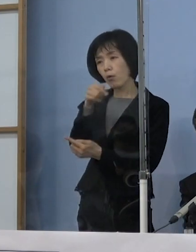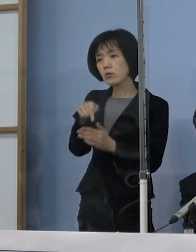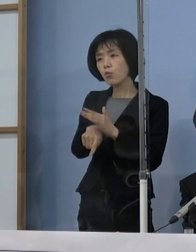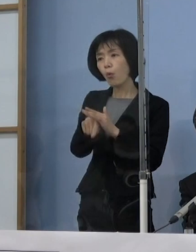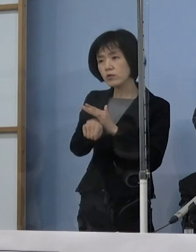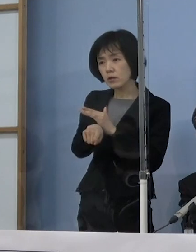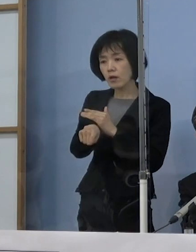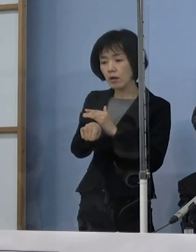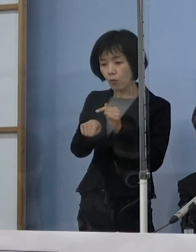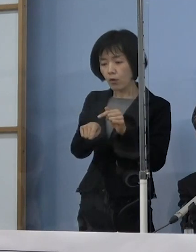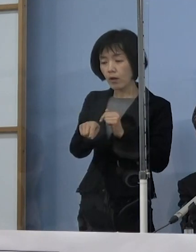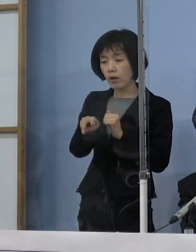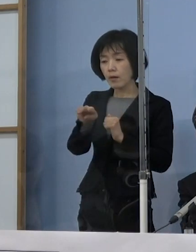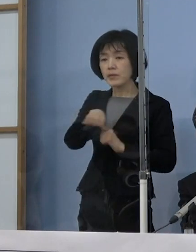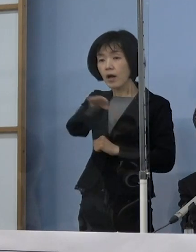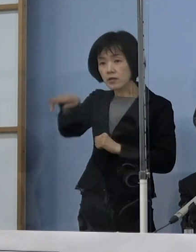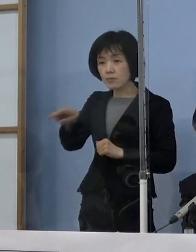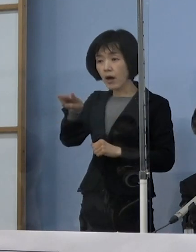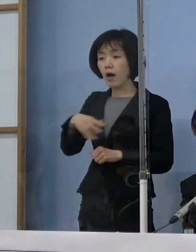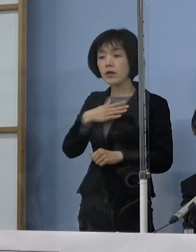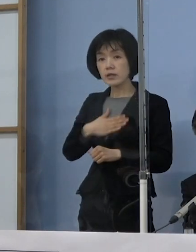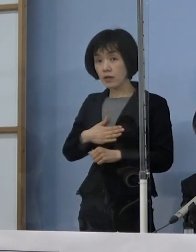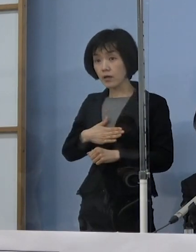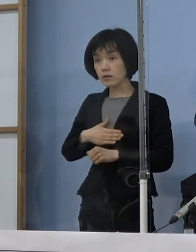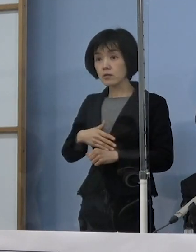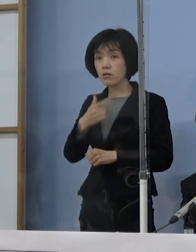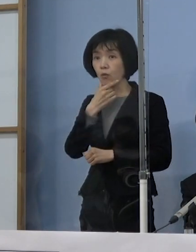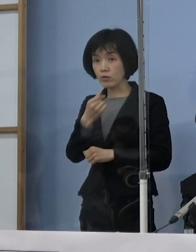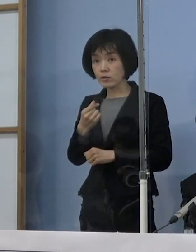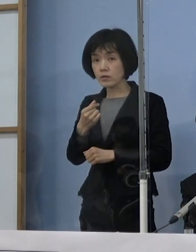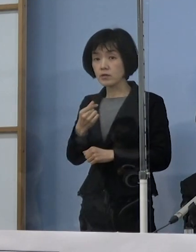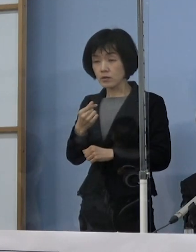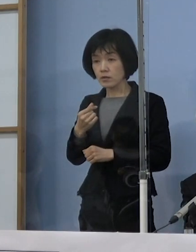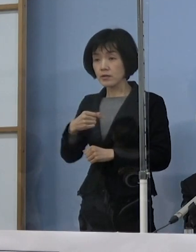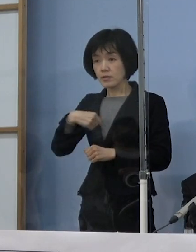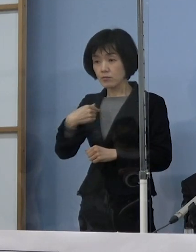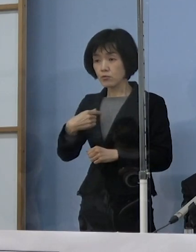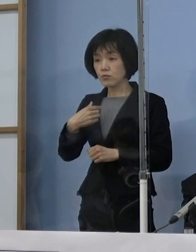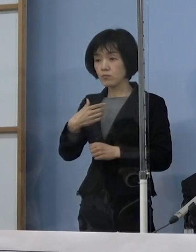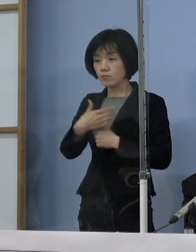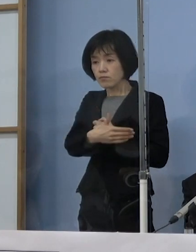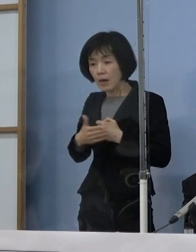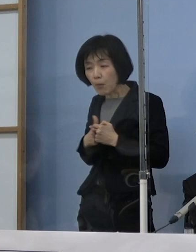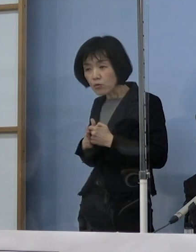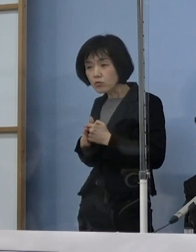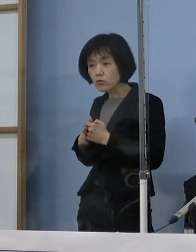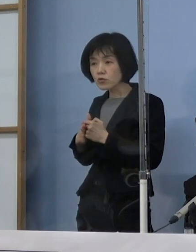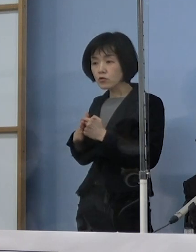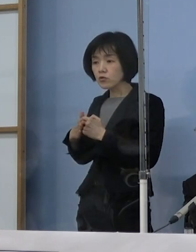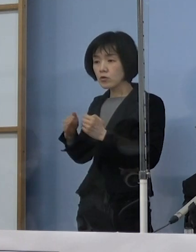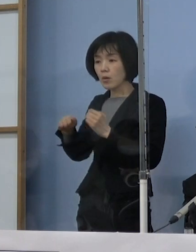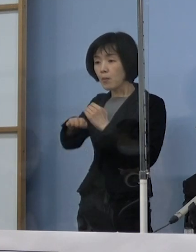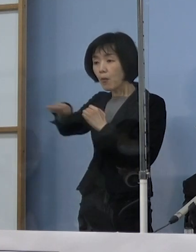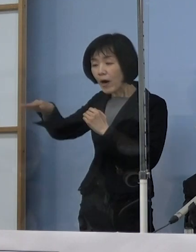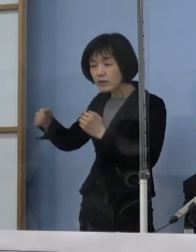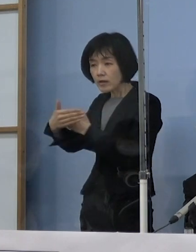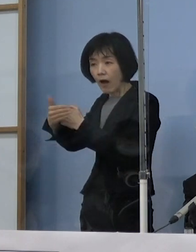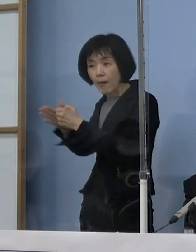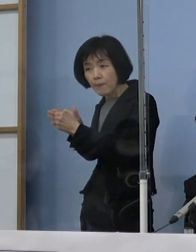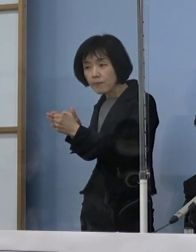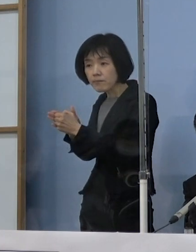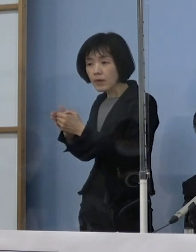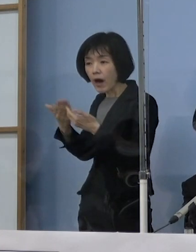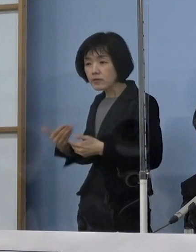ものを県民の皆様方にご理解をいただきまして、ご自身の安全、そして周りの大切な方々の安全を守るため